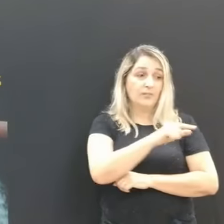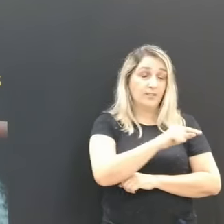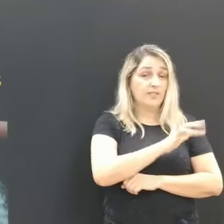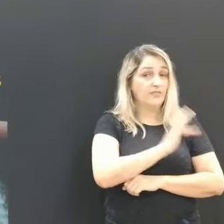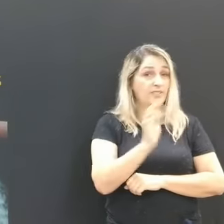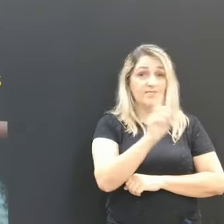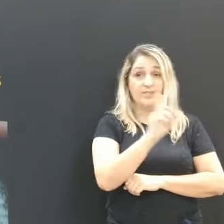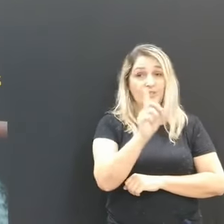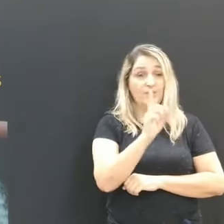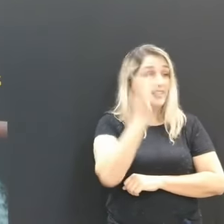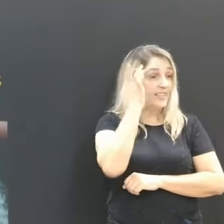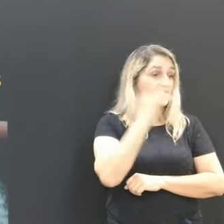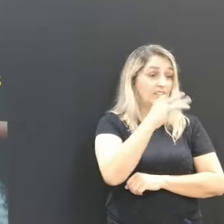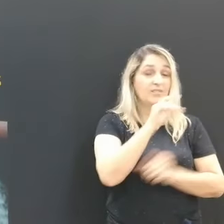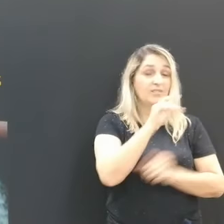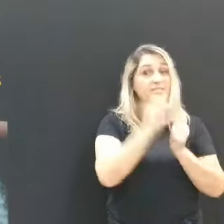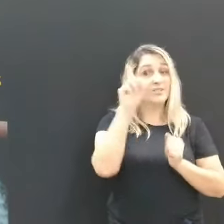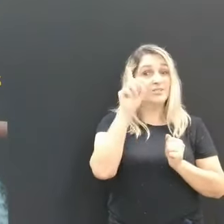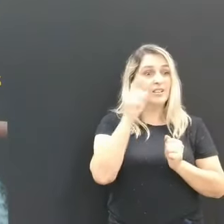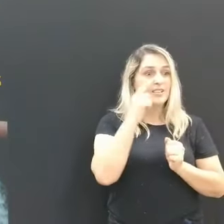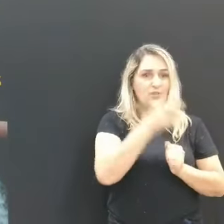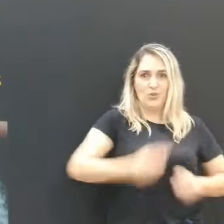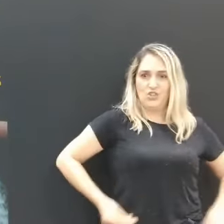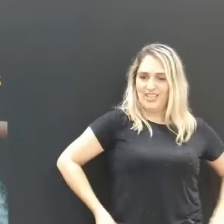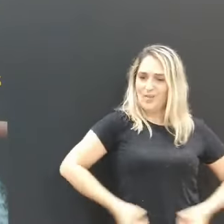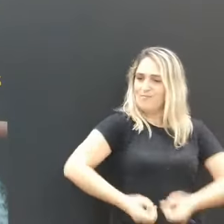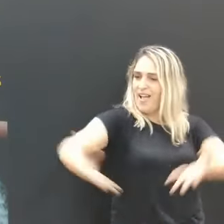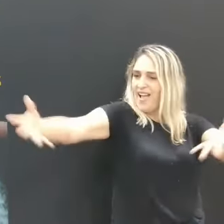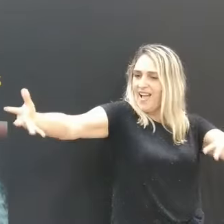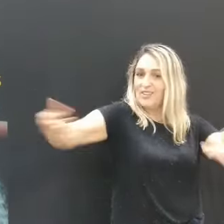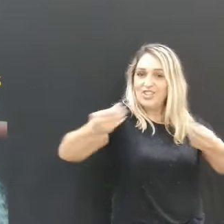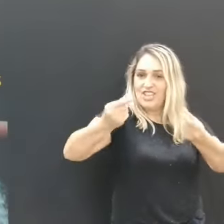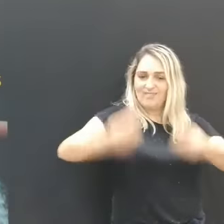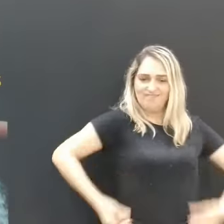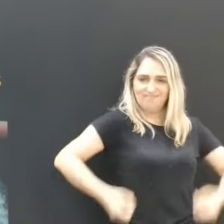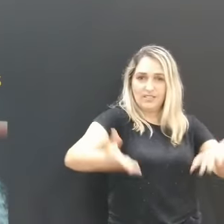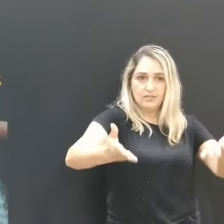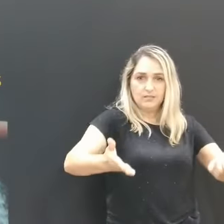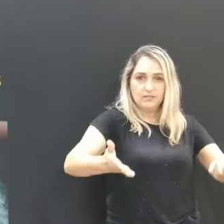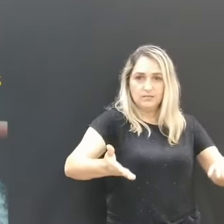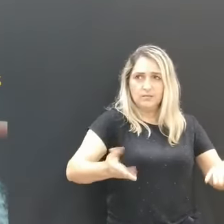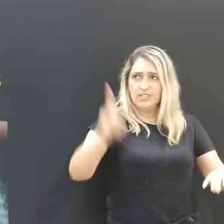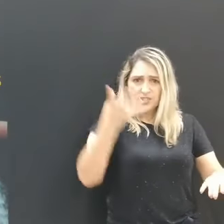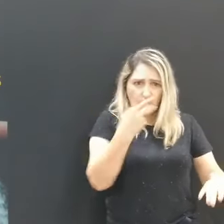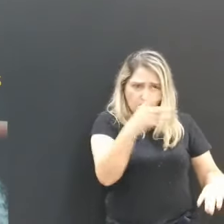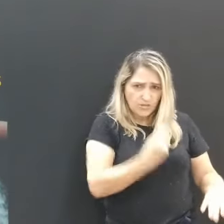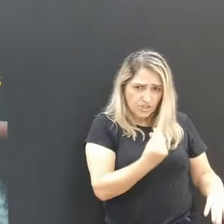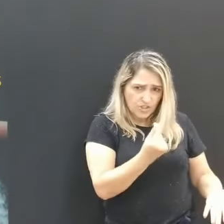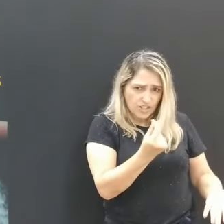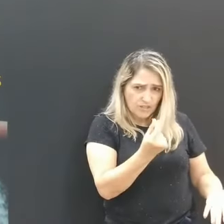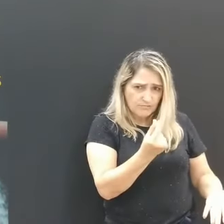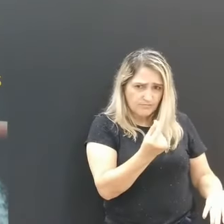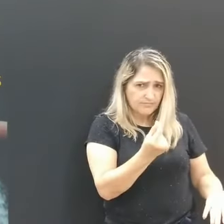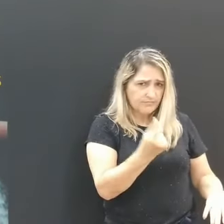de Deus. O fariseu não estava nem aí, se sentia autossuficiente, pegava dinheiro, distribuía,